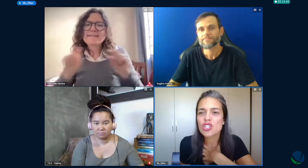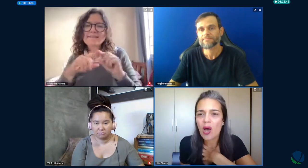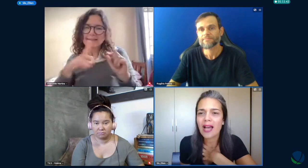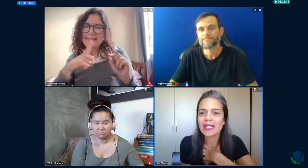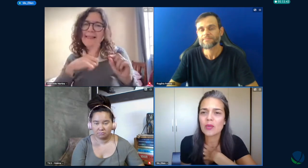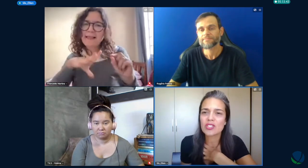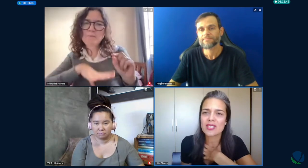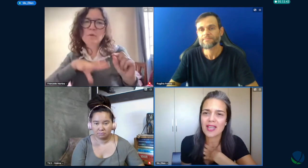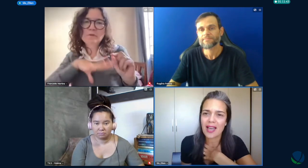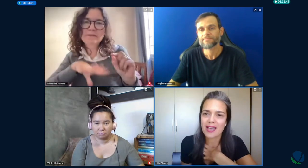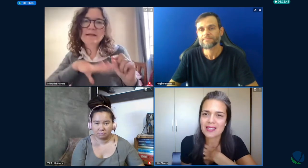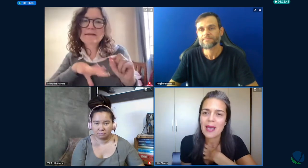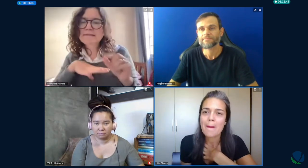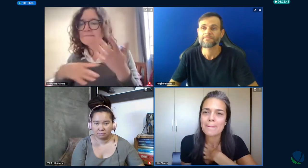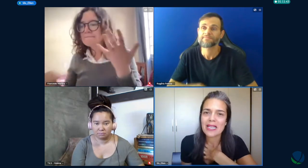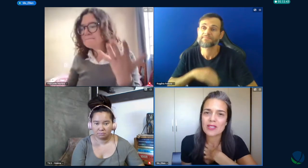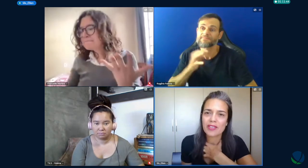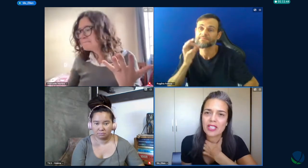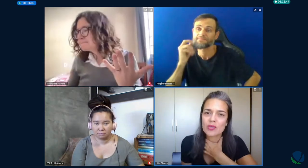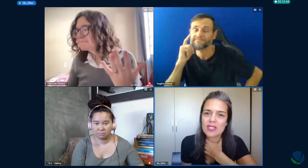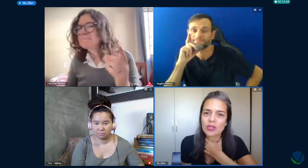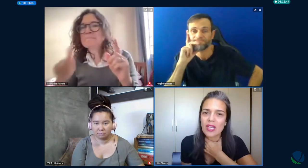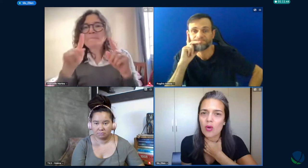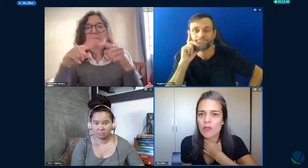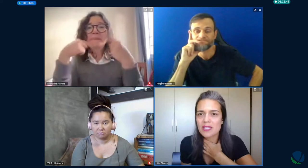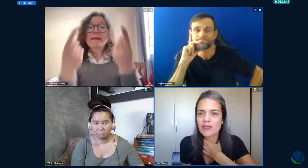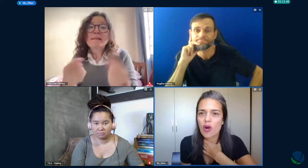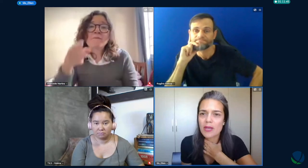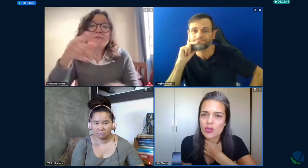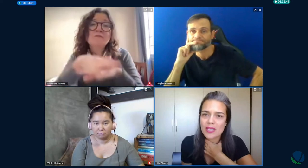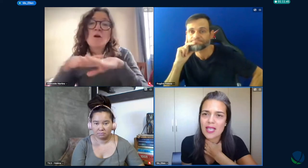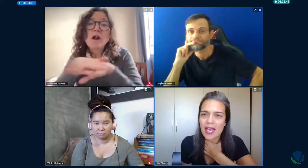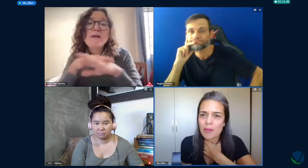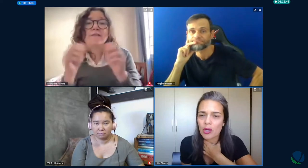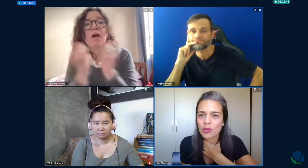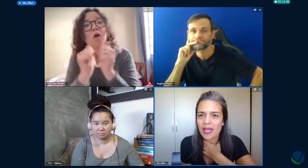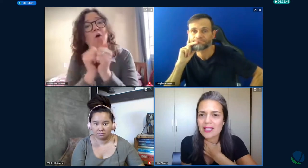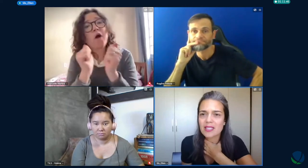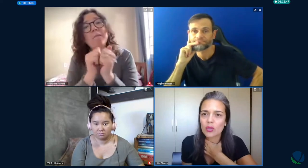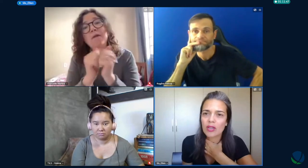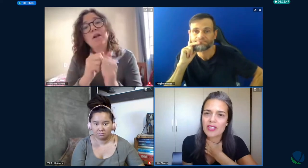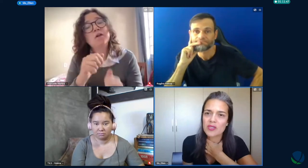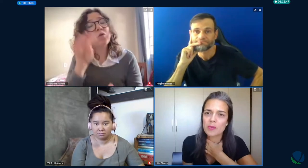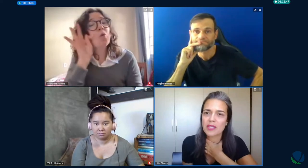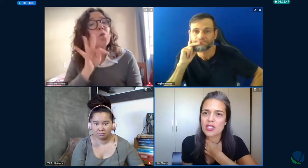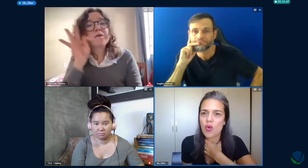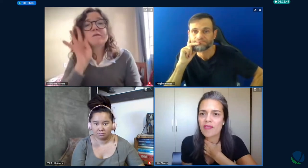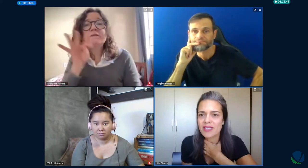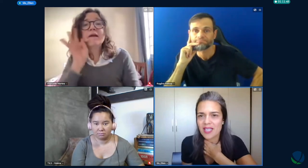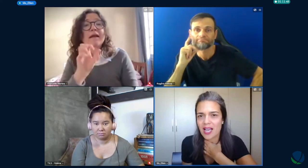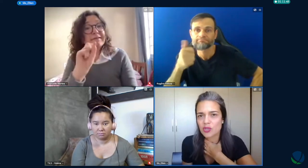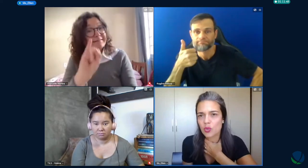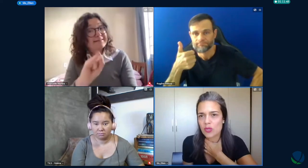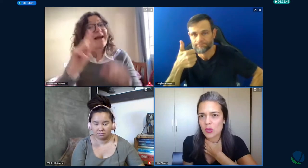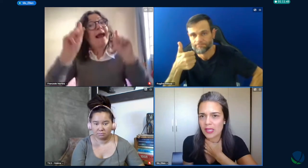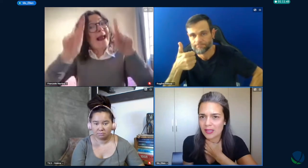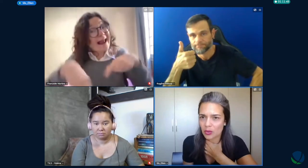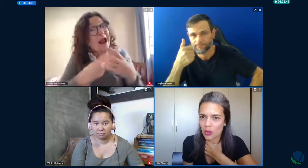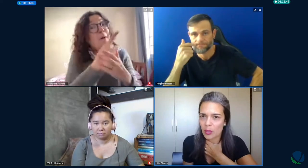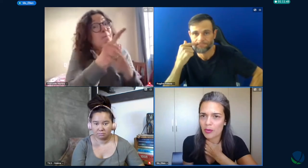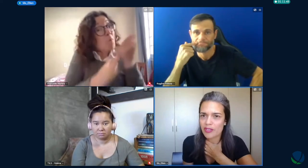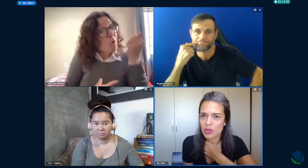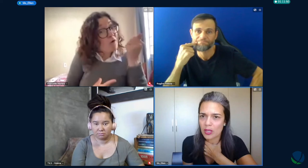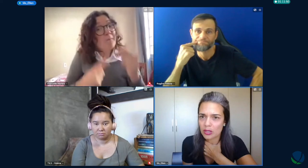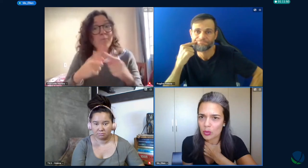ter só a língua de sinais. Mas eu vi que no seu tem algumas informações em português. Então, talvez você pudesse conversar junto com a